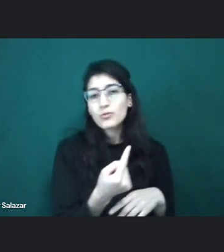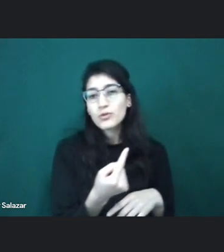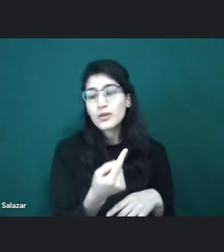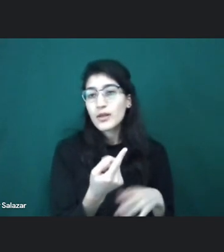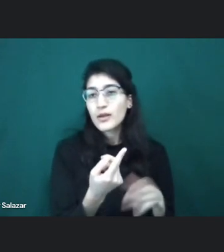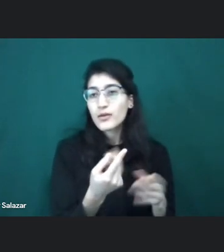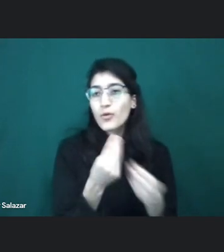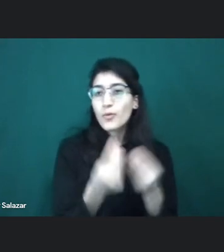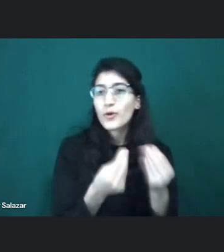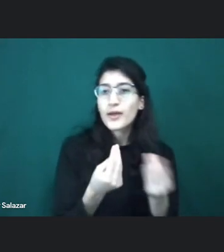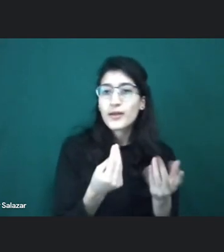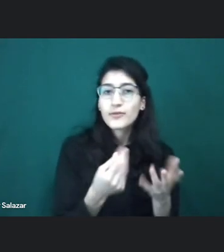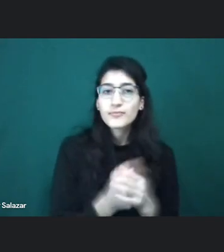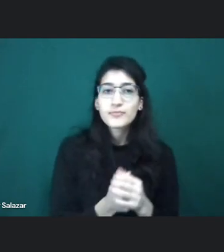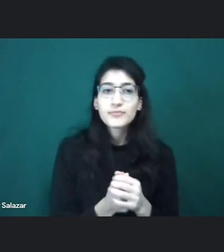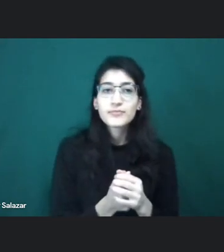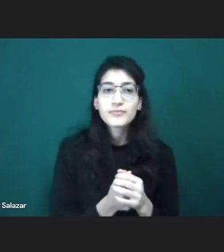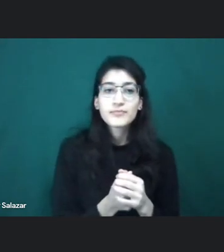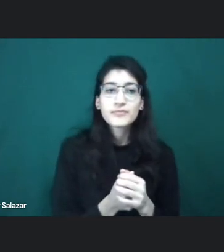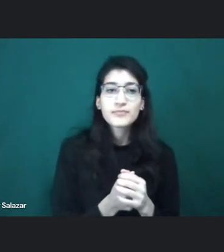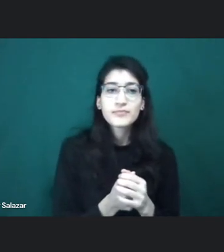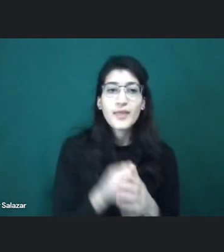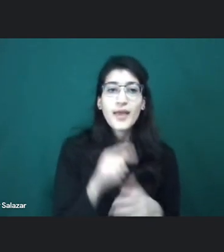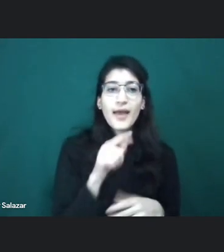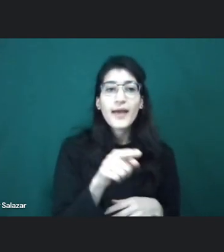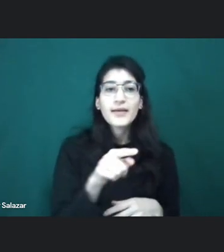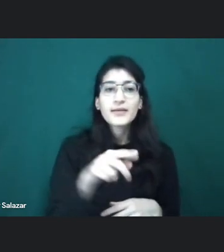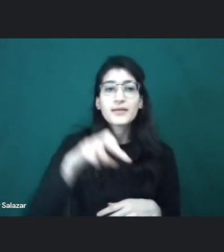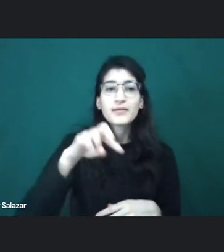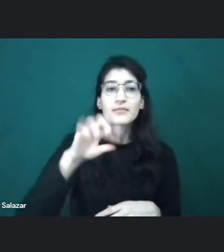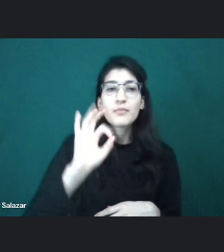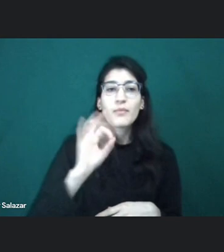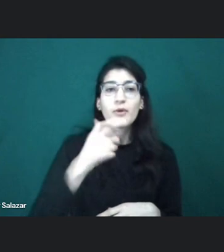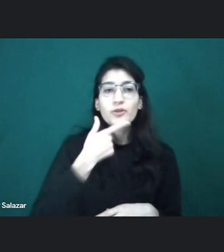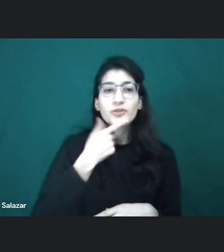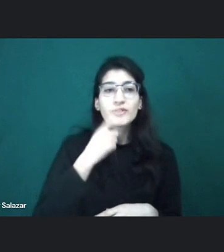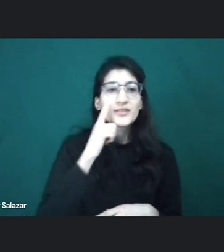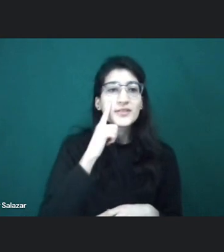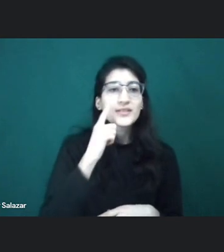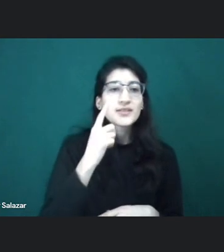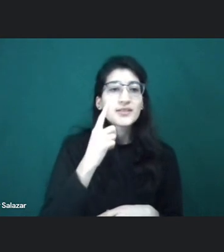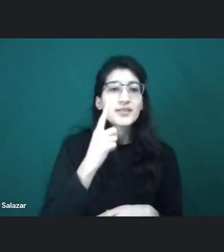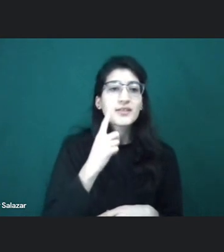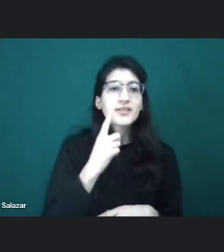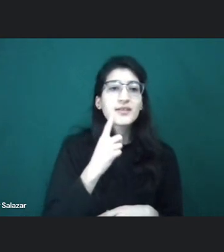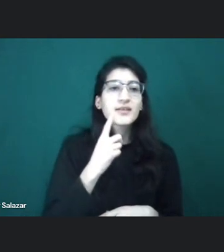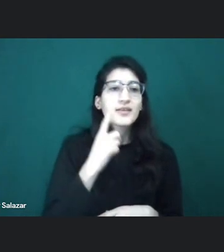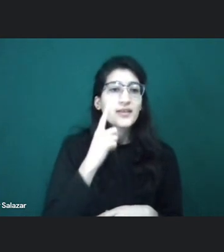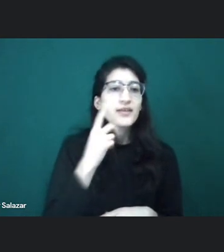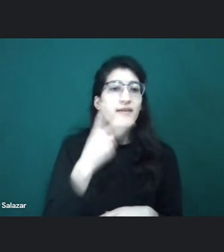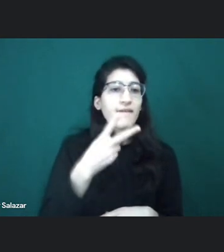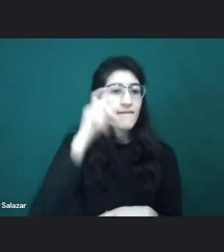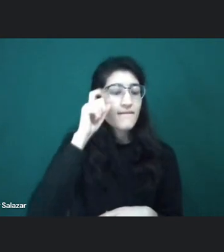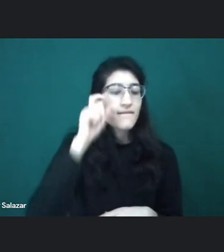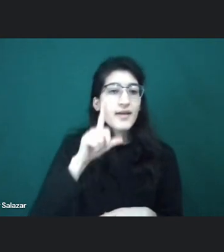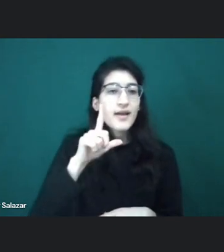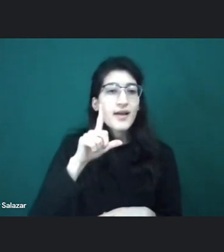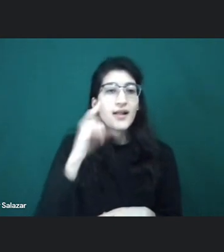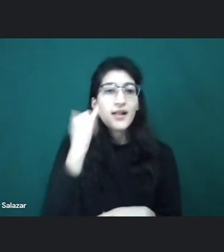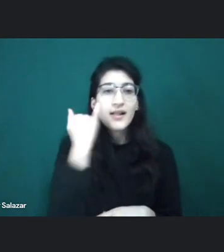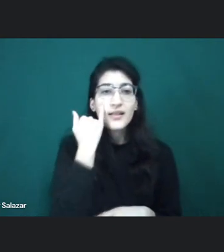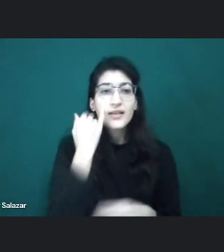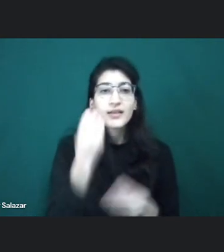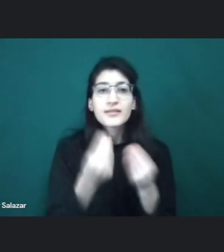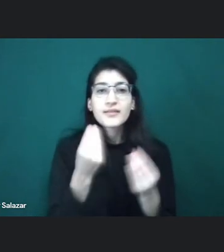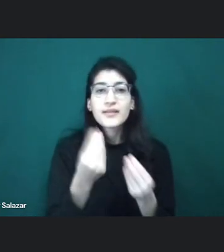Positively, ¿qué sería? Un adverbio. Un adverbio. Un adverbio. ¿Y cuántos sufijos